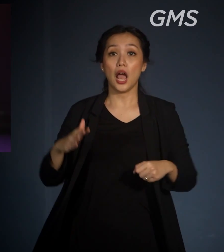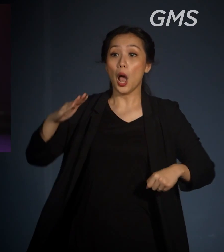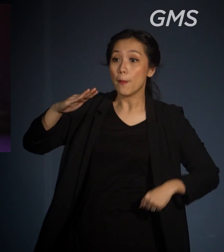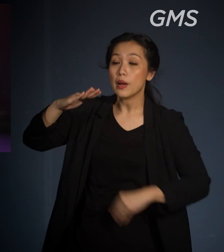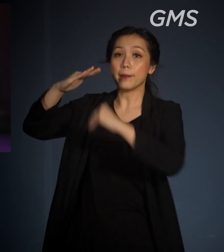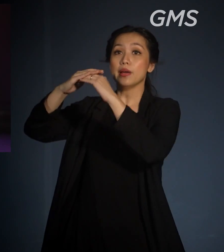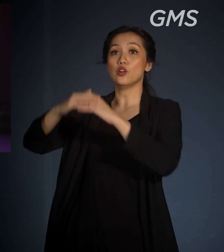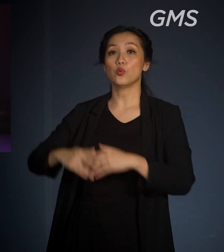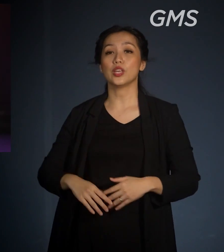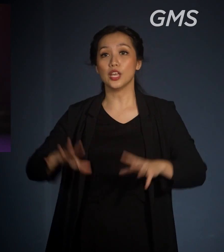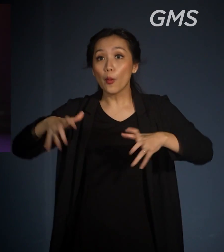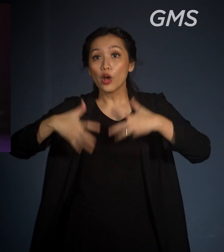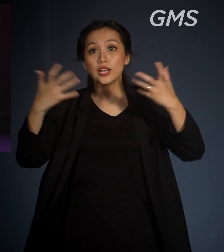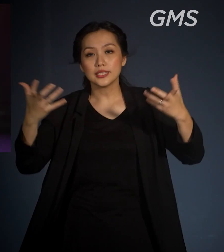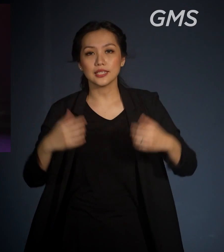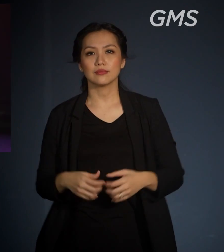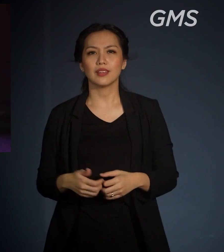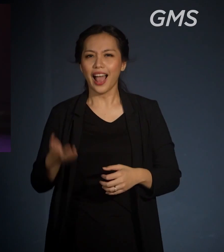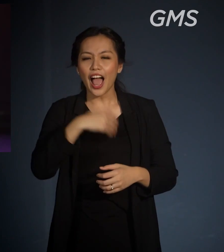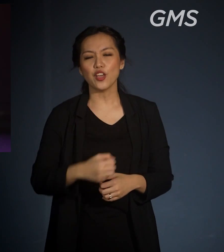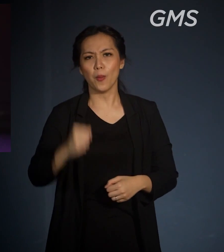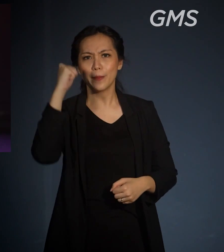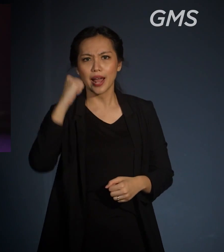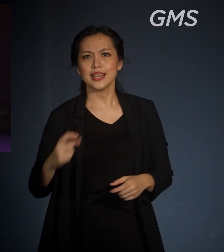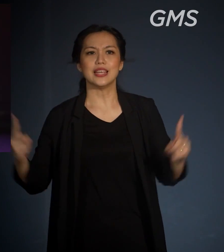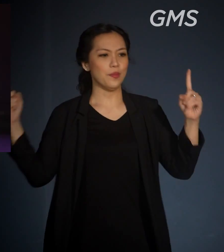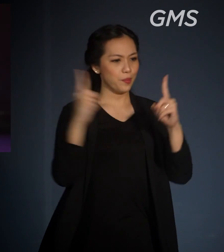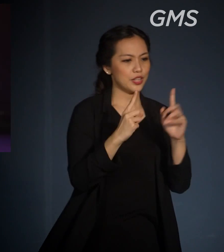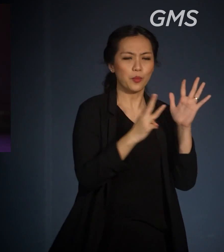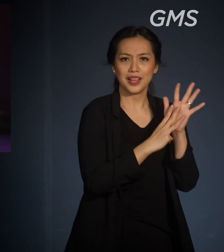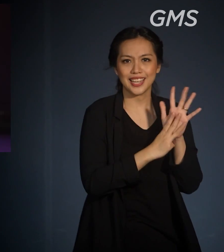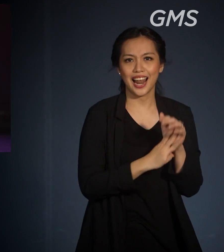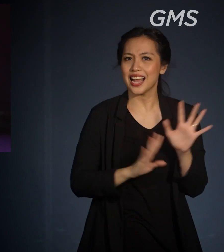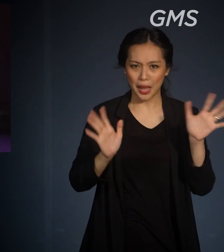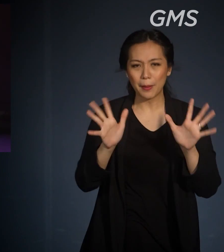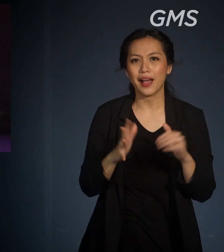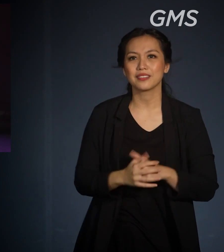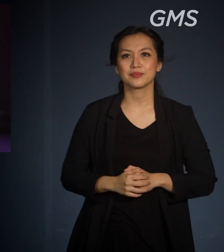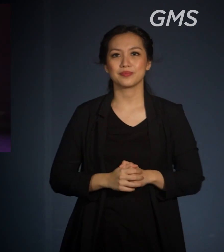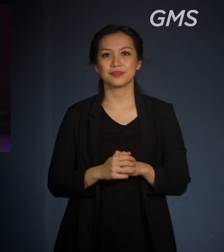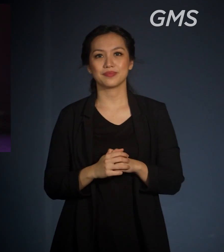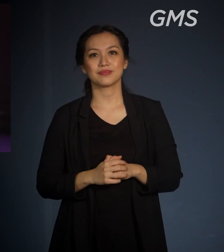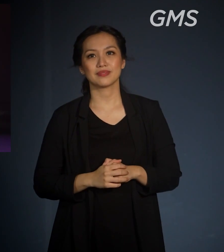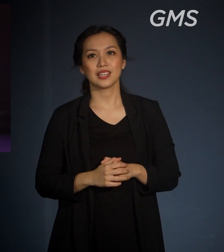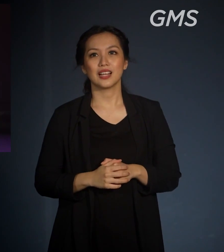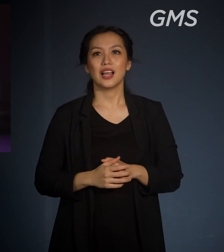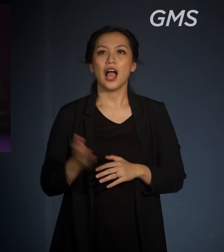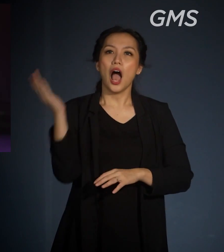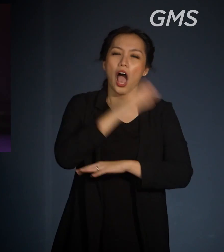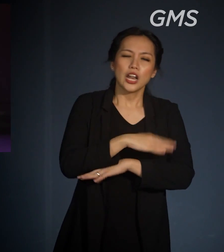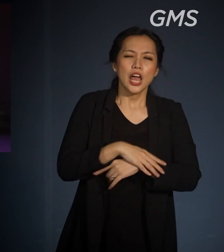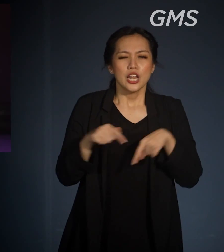saudara? Berani hadapi tekanan dan tantangan, saudara. Hari-hari ini Bapak Ibu, kalau Anda tambah